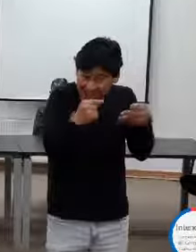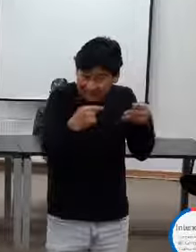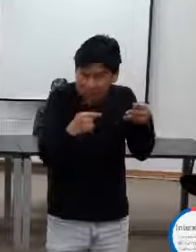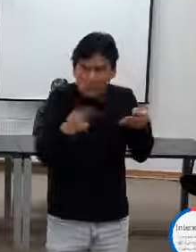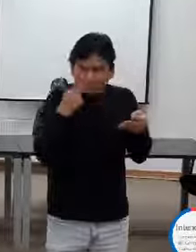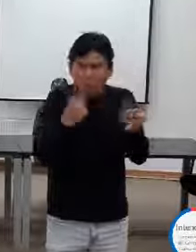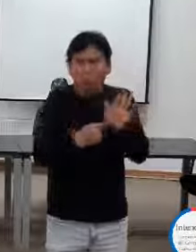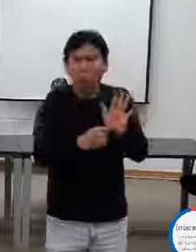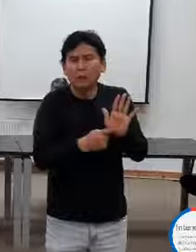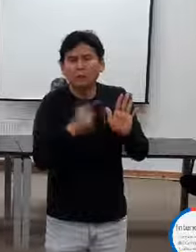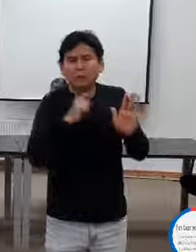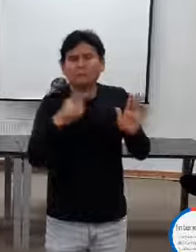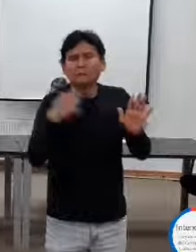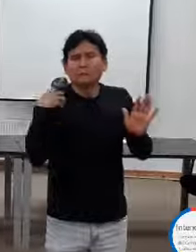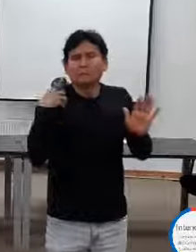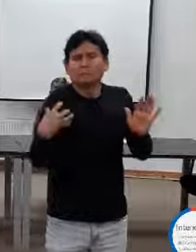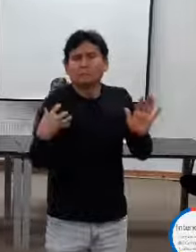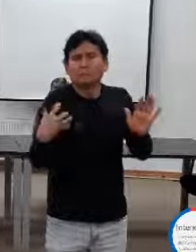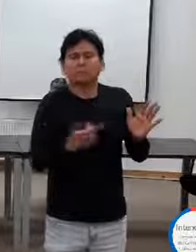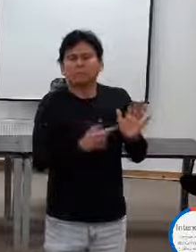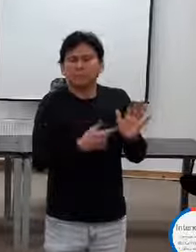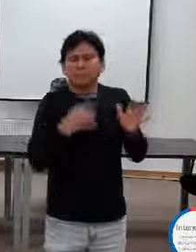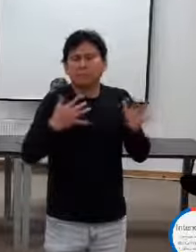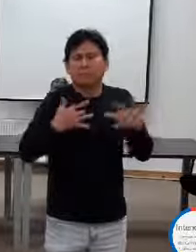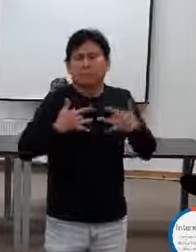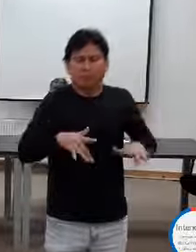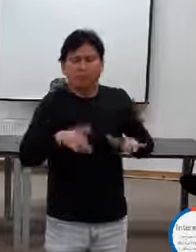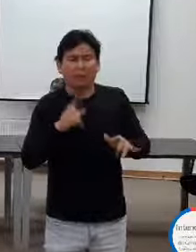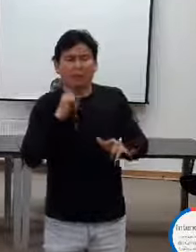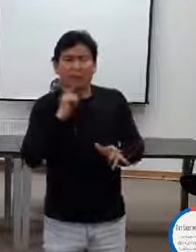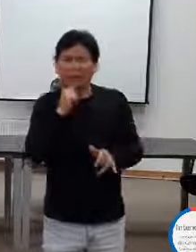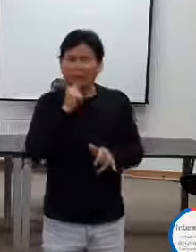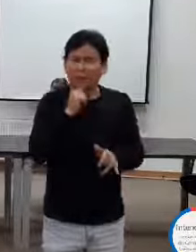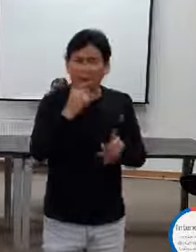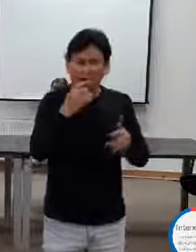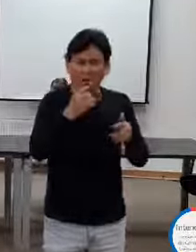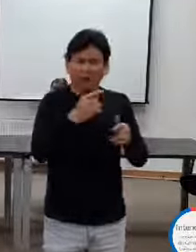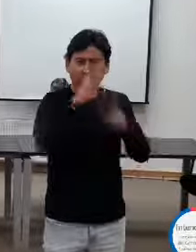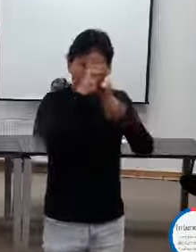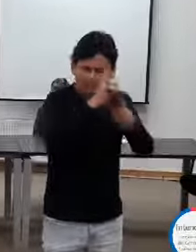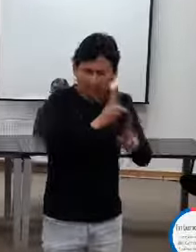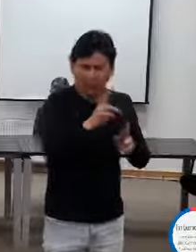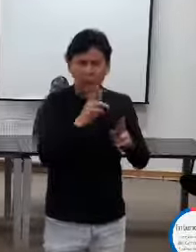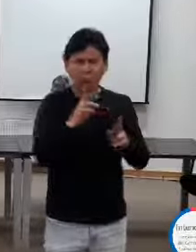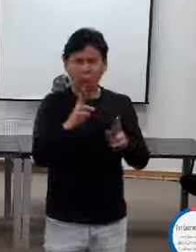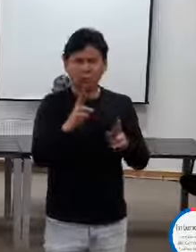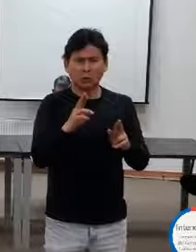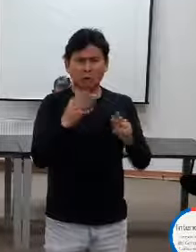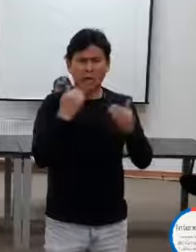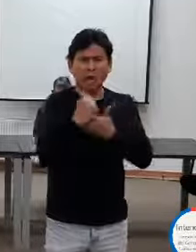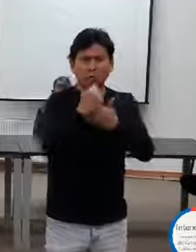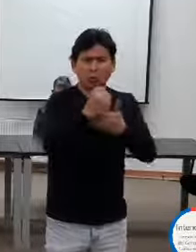muestras claras de irresponsabilidad y de falta de solidaridad con el resto de sus vecinos de la región.